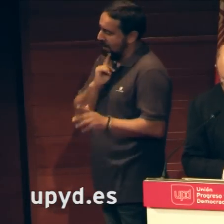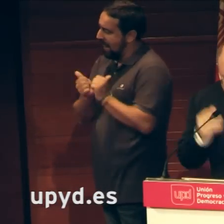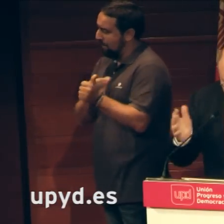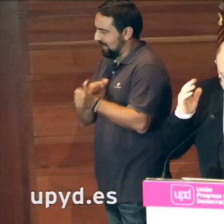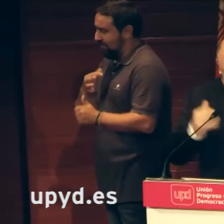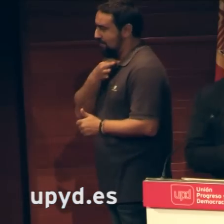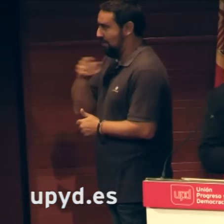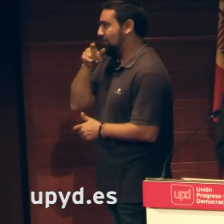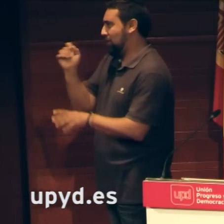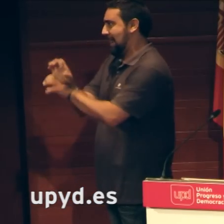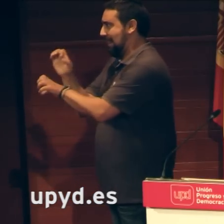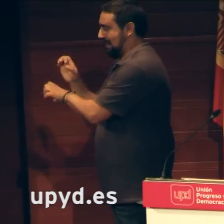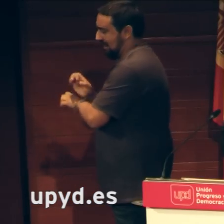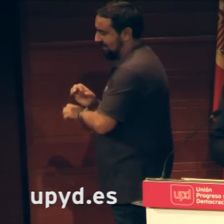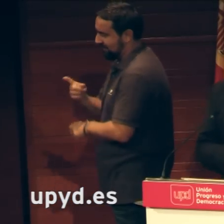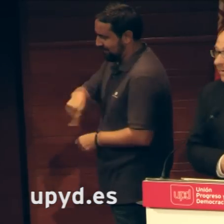pediré. Y entonces,